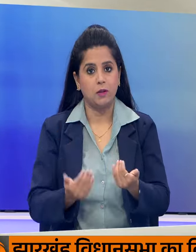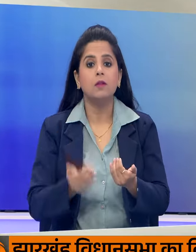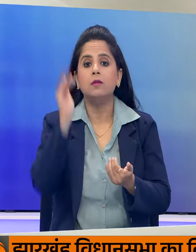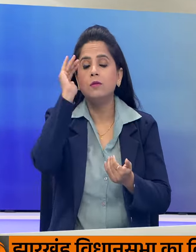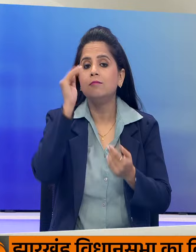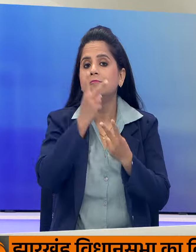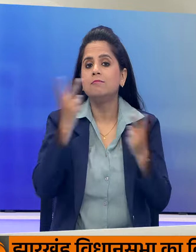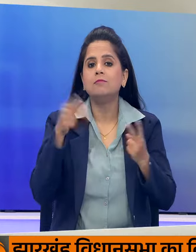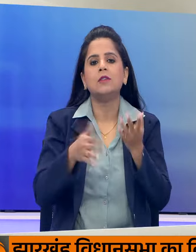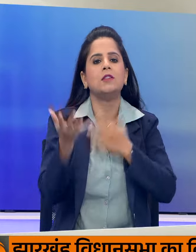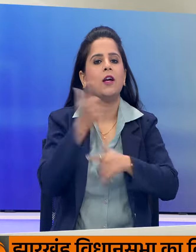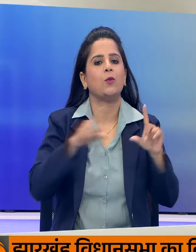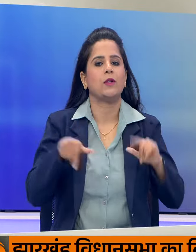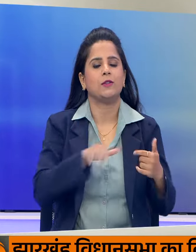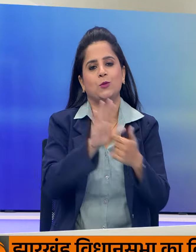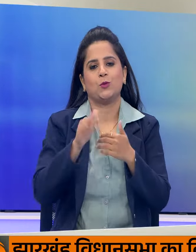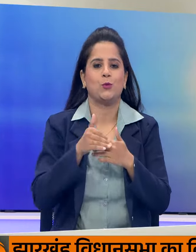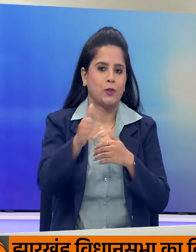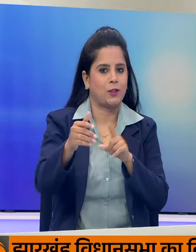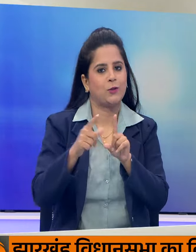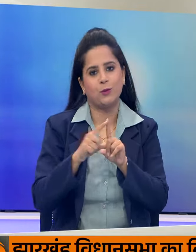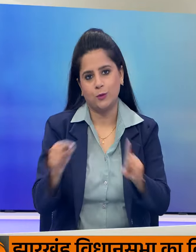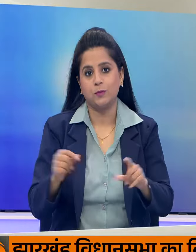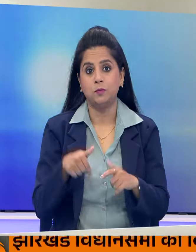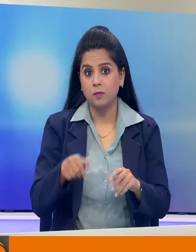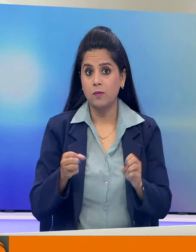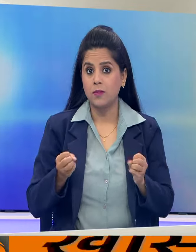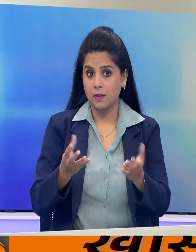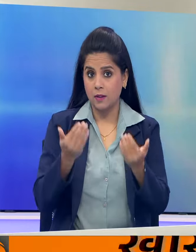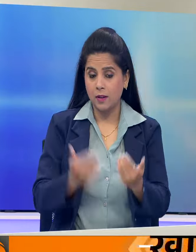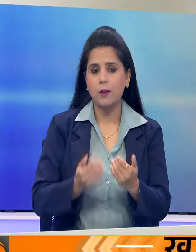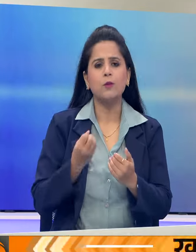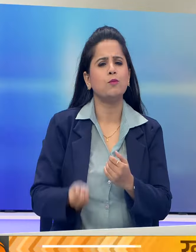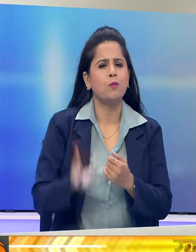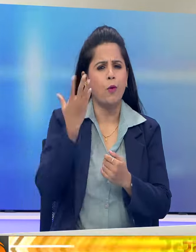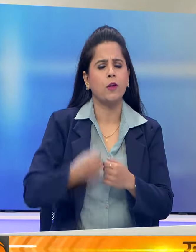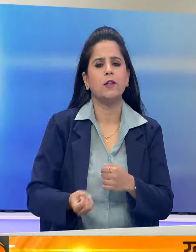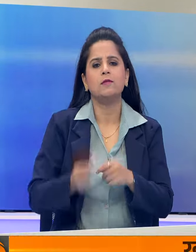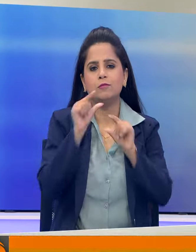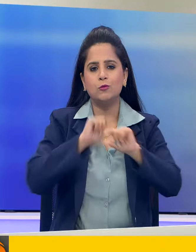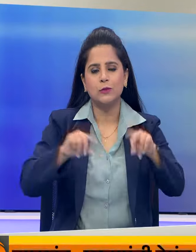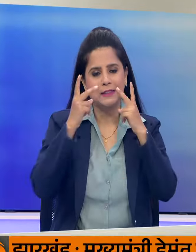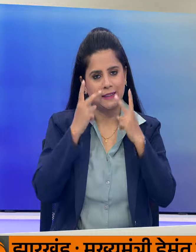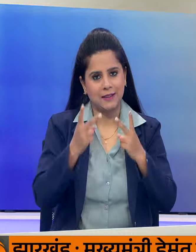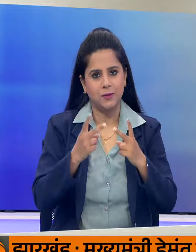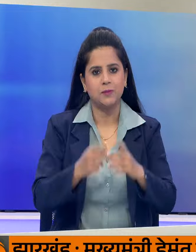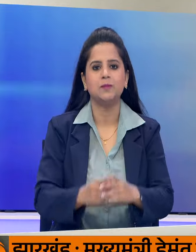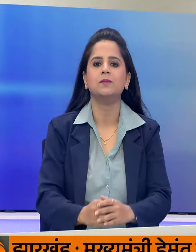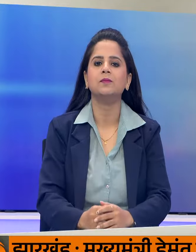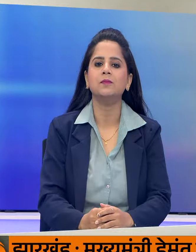तक सांकेतिक भाषा में खबरें प्रस्तुत करेंगी। शुरुआत करते हैं सुबह की सुर्खियों के साथ।